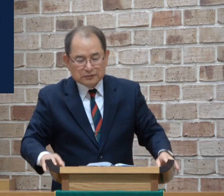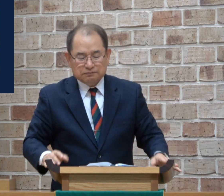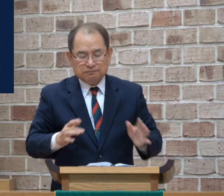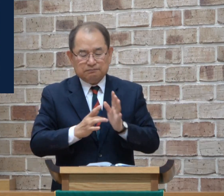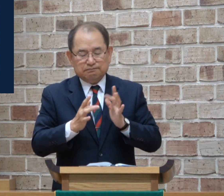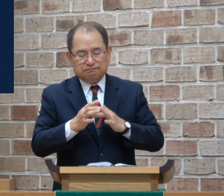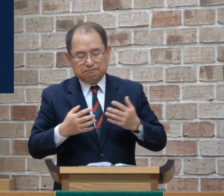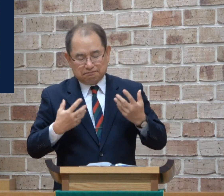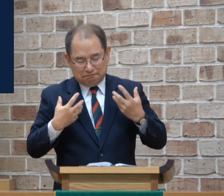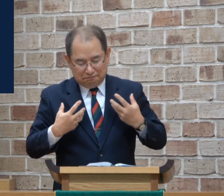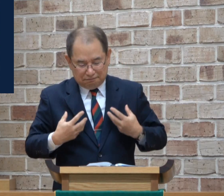물으셨습니다.